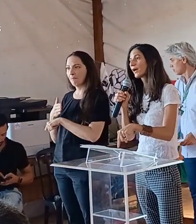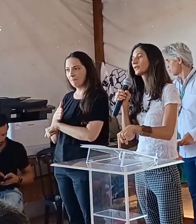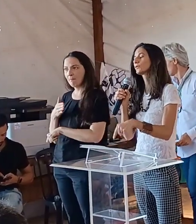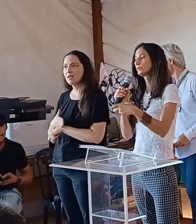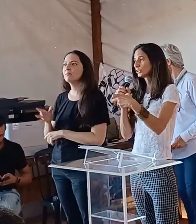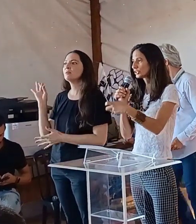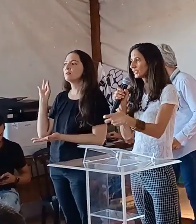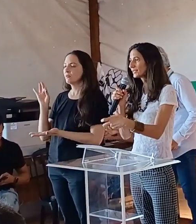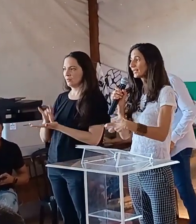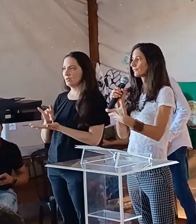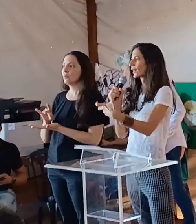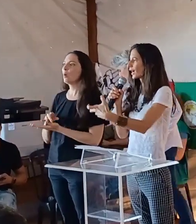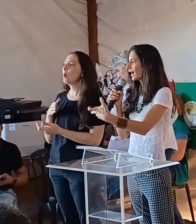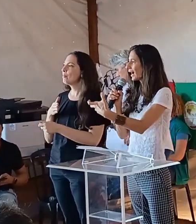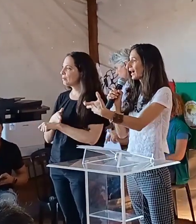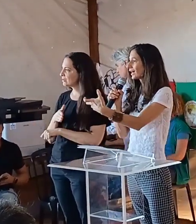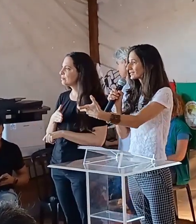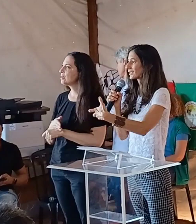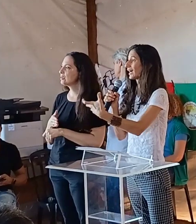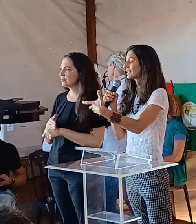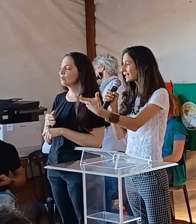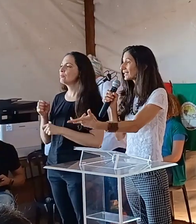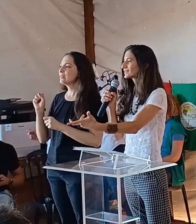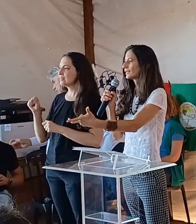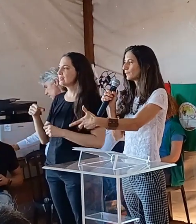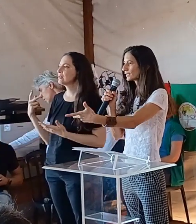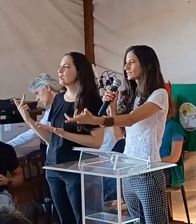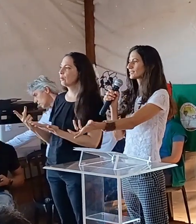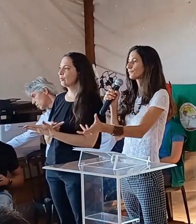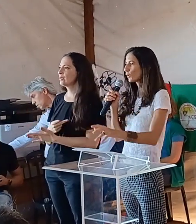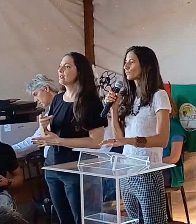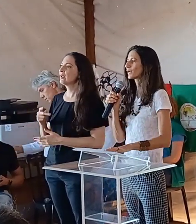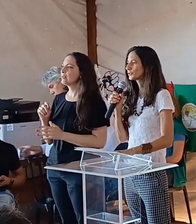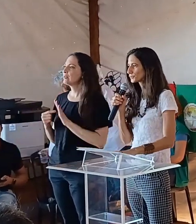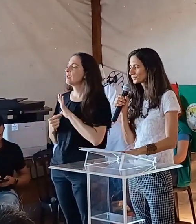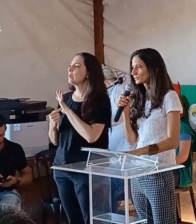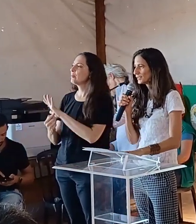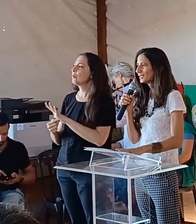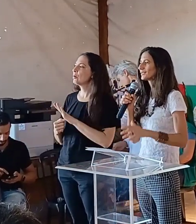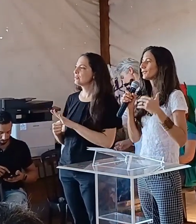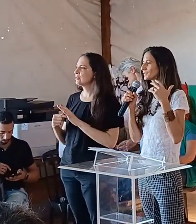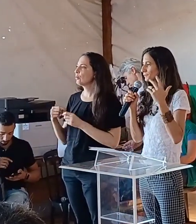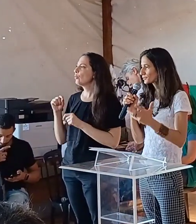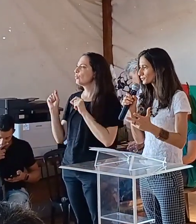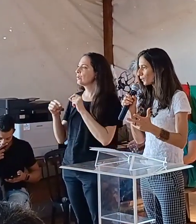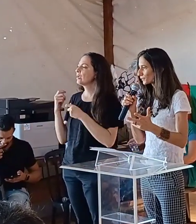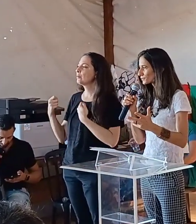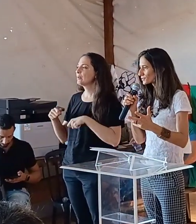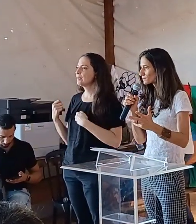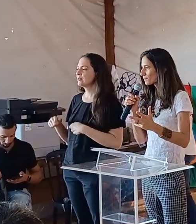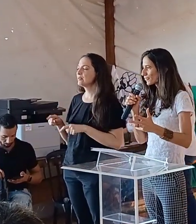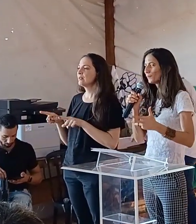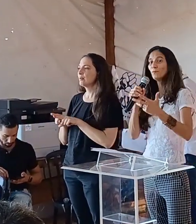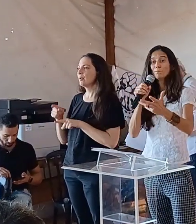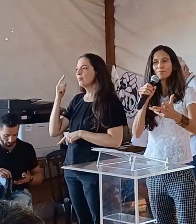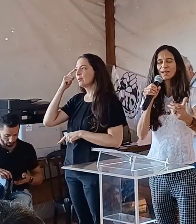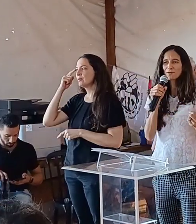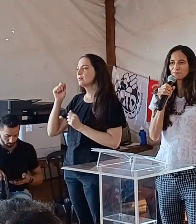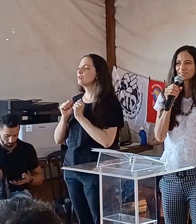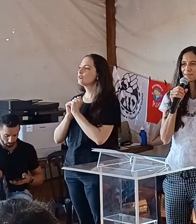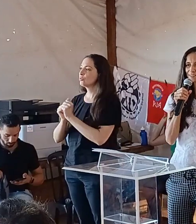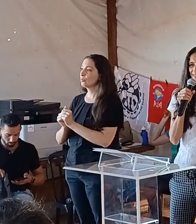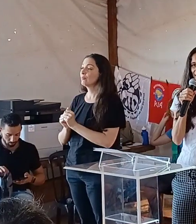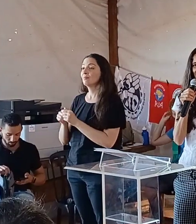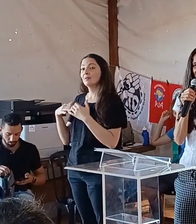de fato de levar as demandas e formular junto. Então temos sonhos. Um